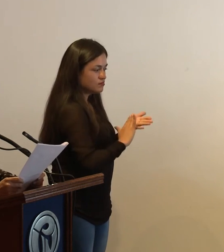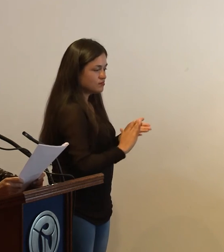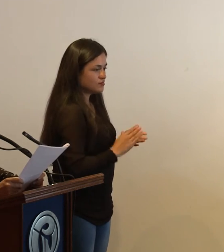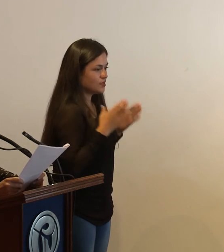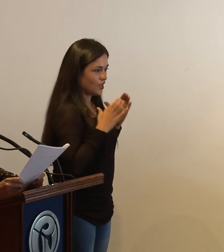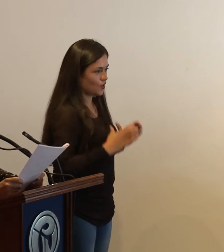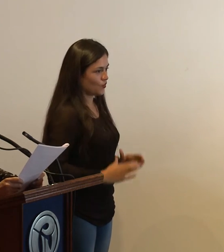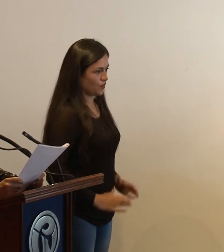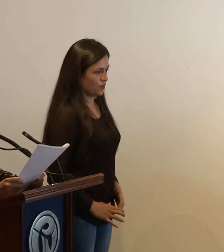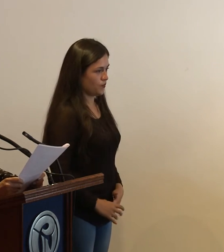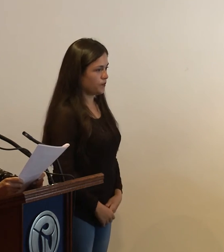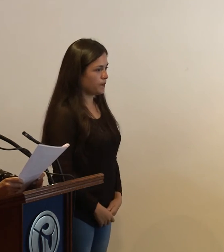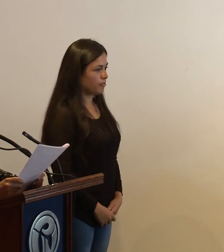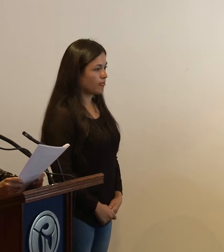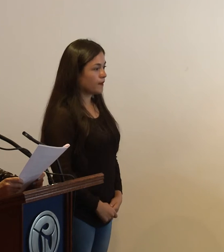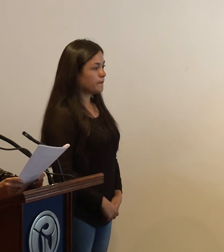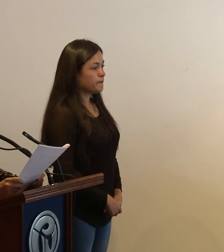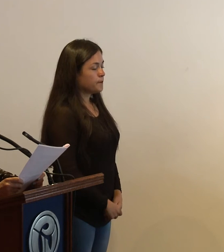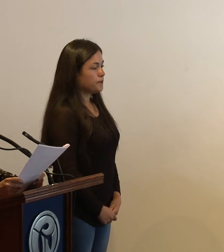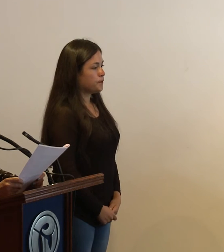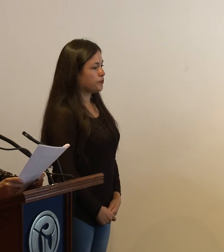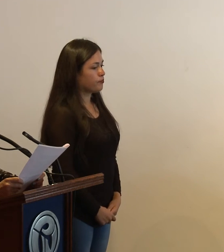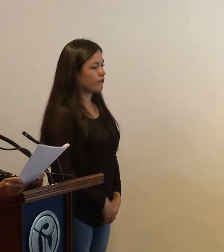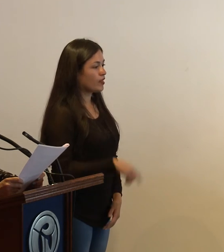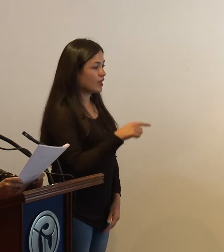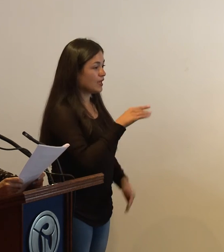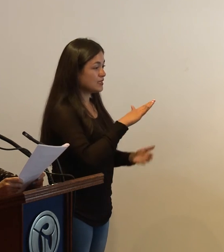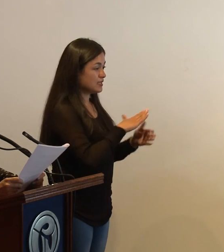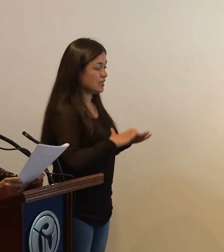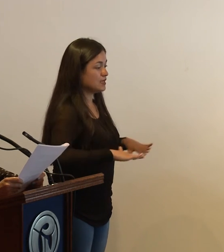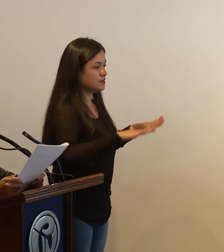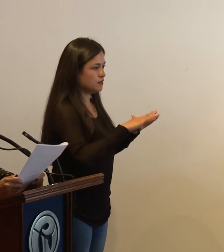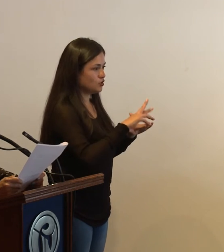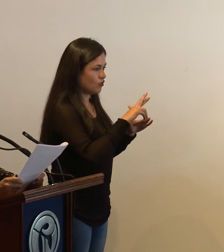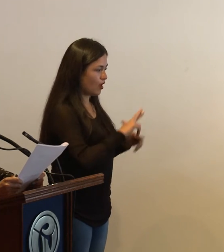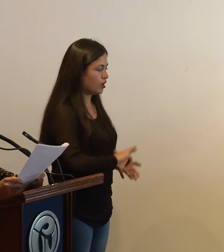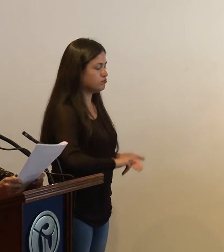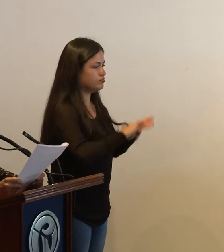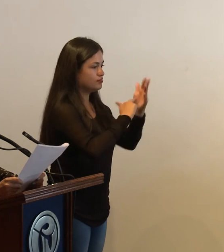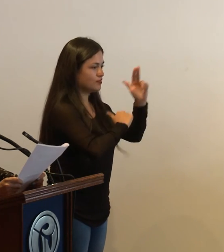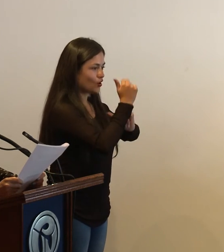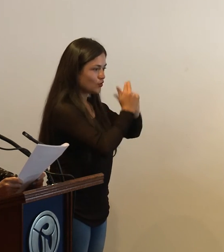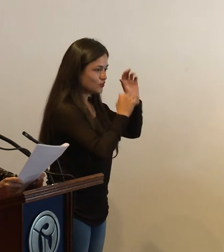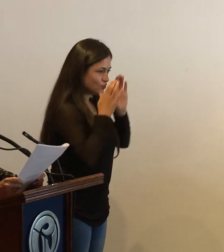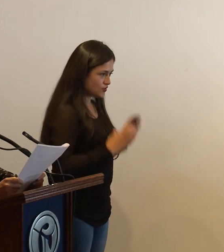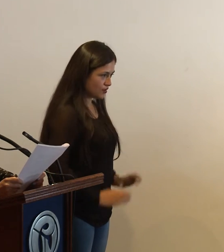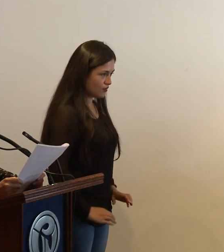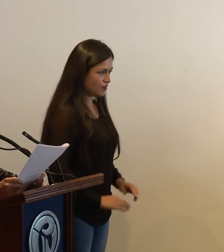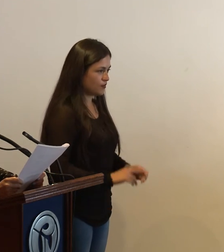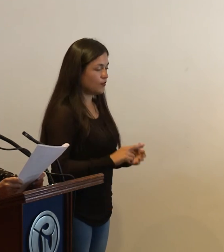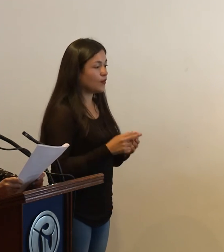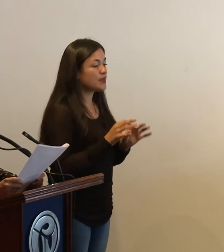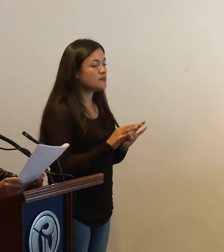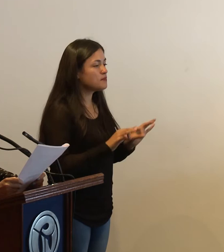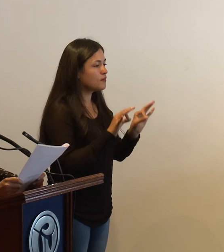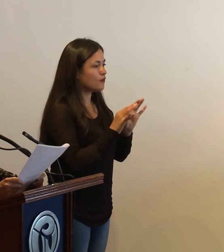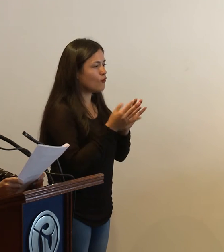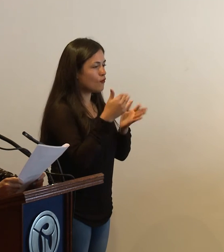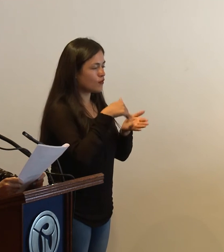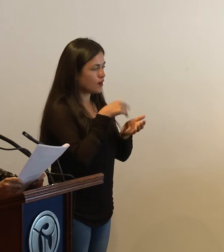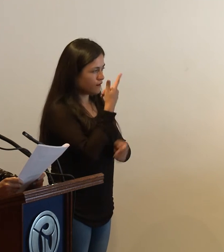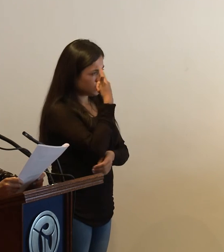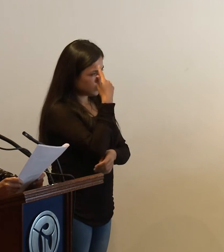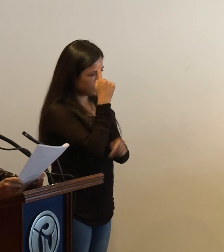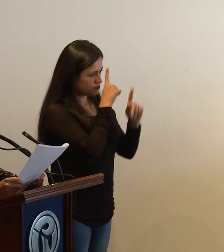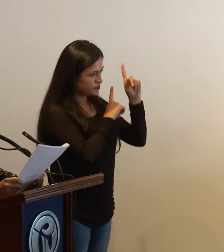de la restitución y de la reexistencia nos convoca en primera instancia a reconfigurar la